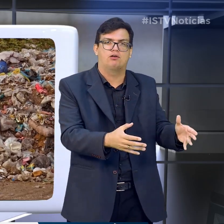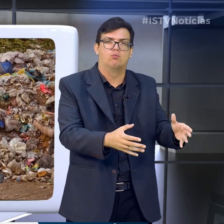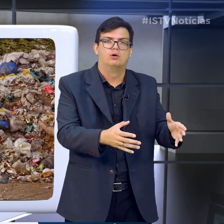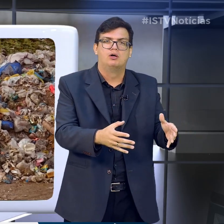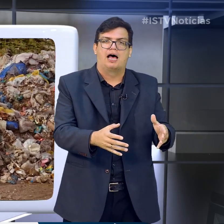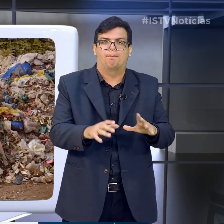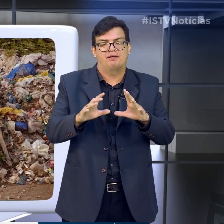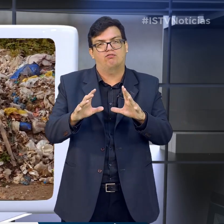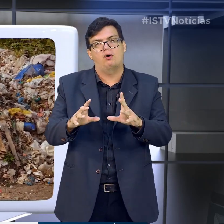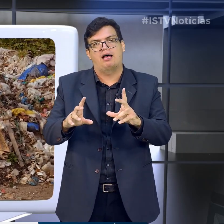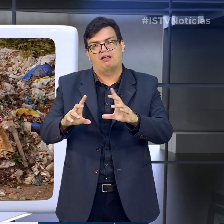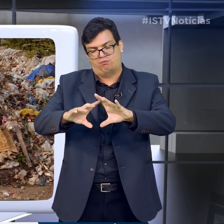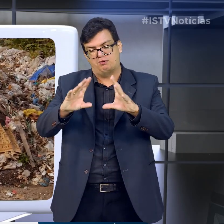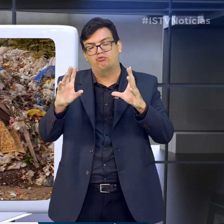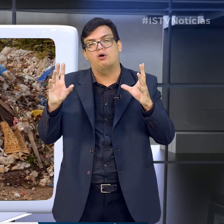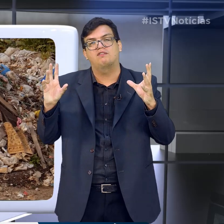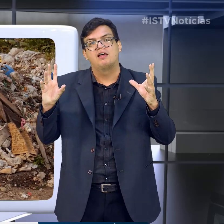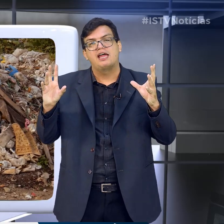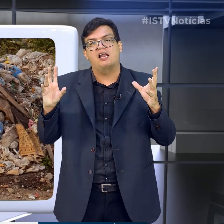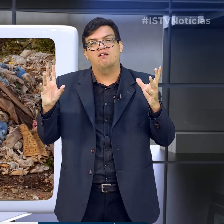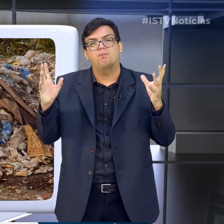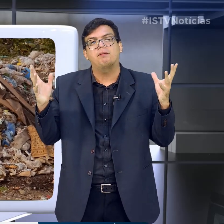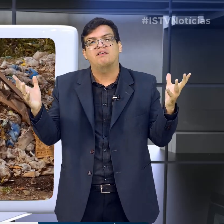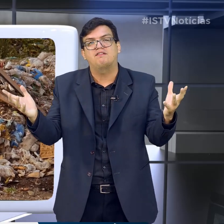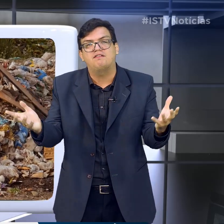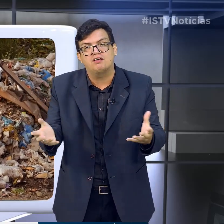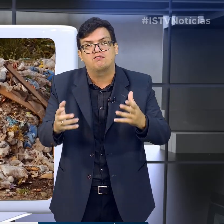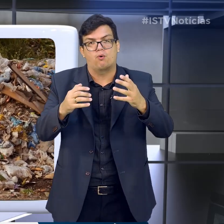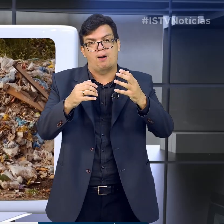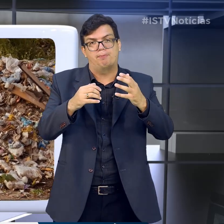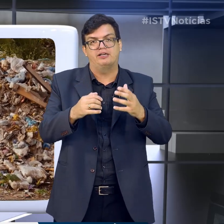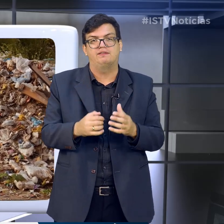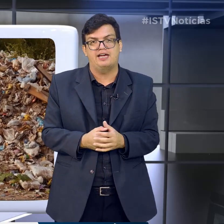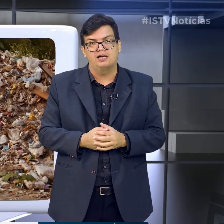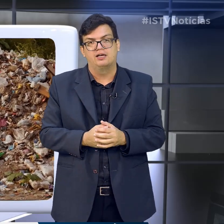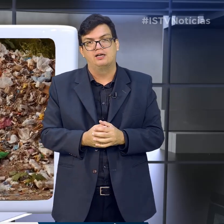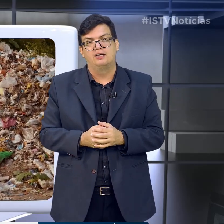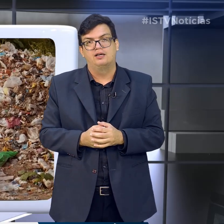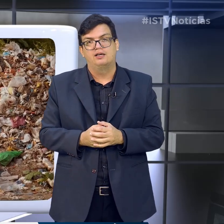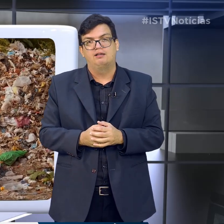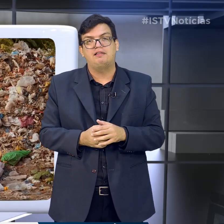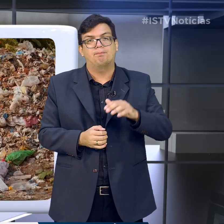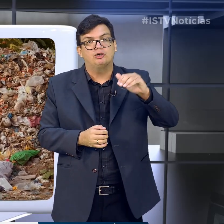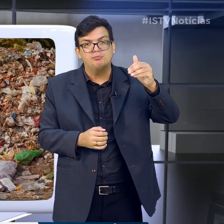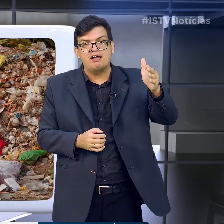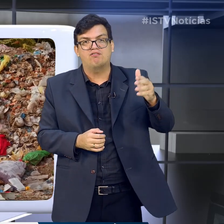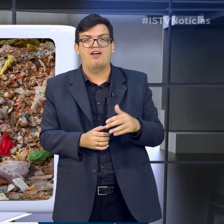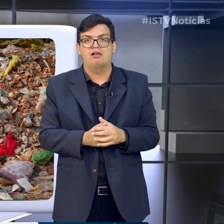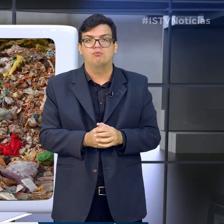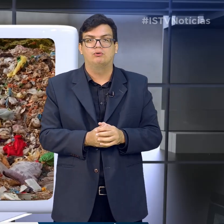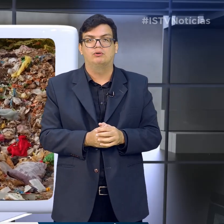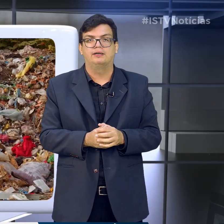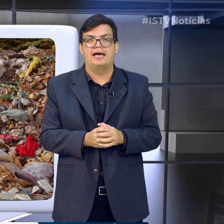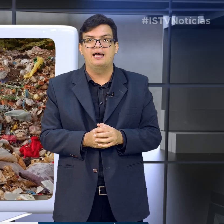a pessoa as pessoas elas precisam aprender depois de mais velho né